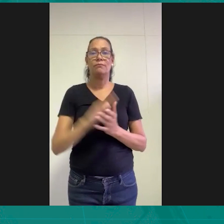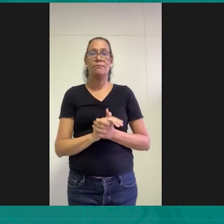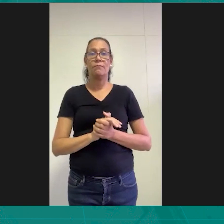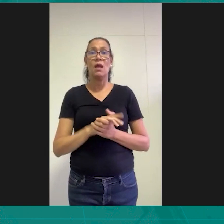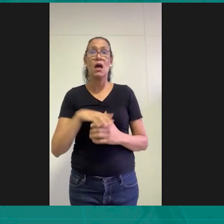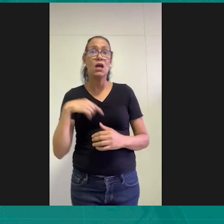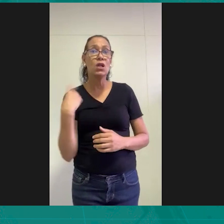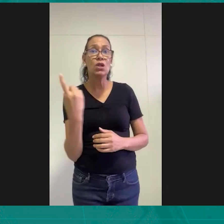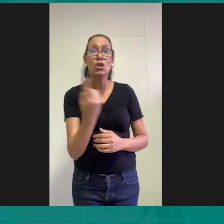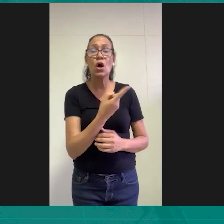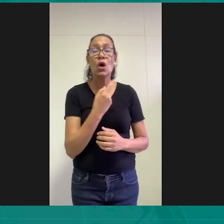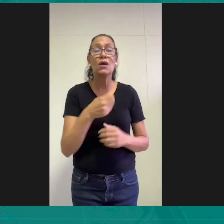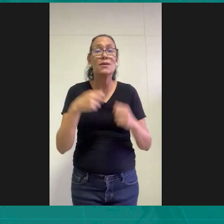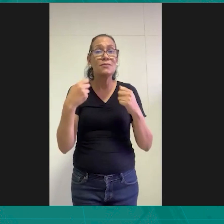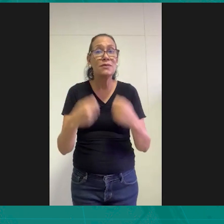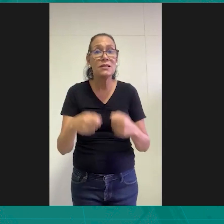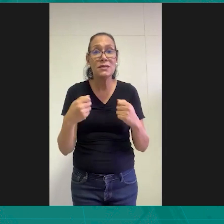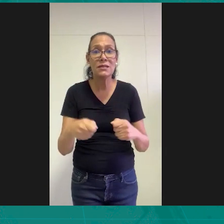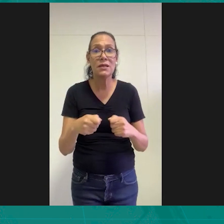primeiro.